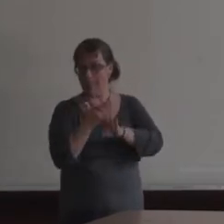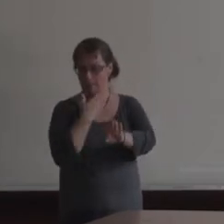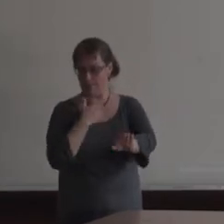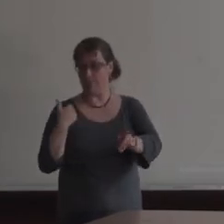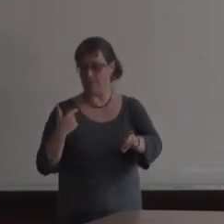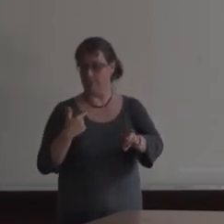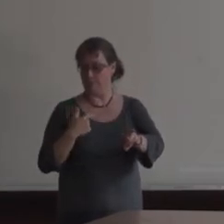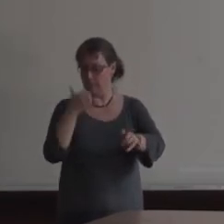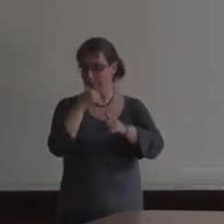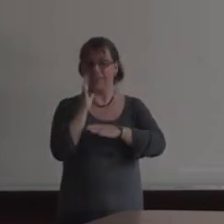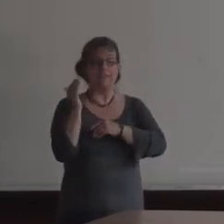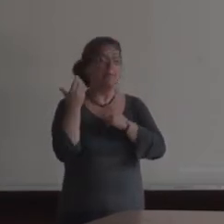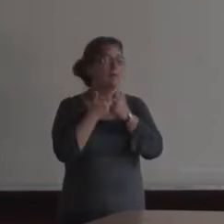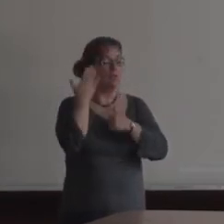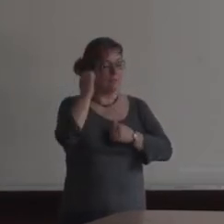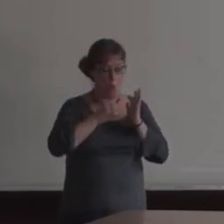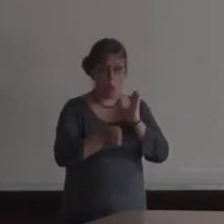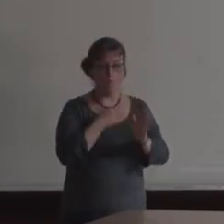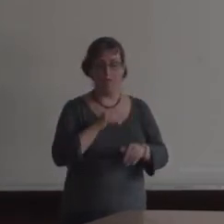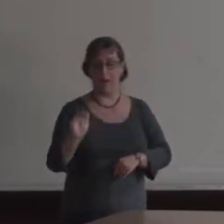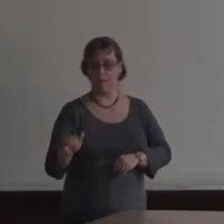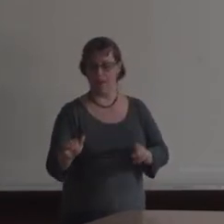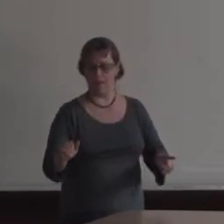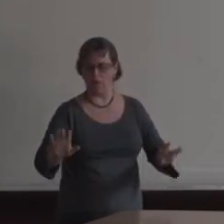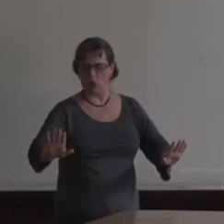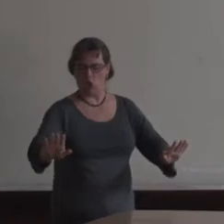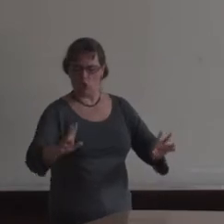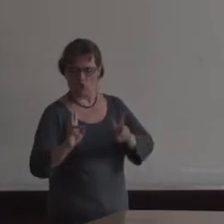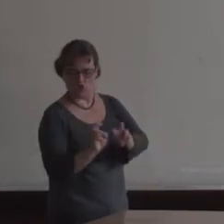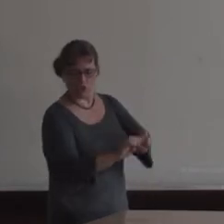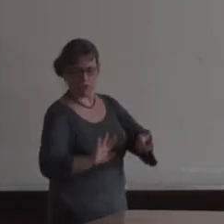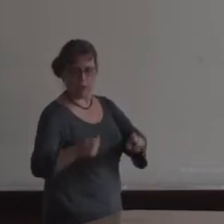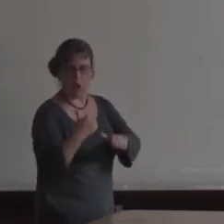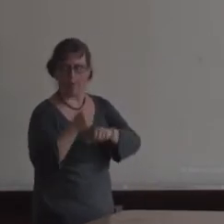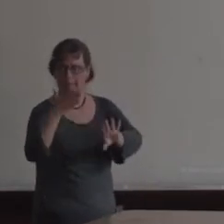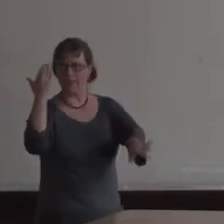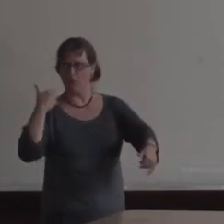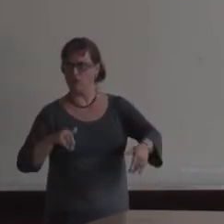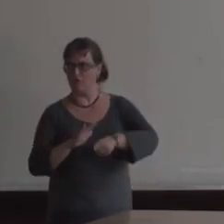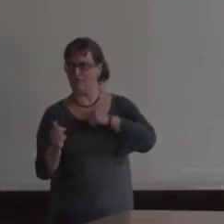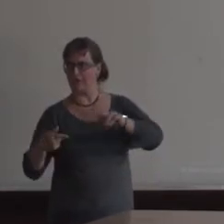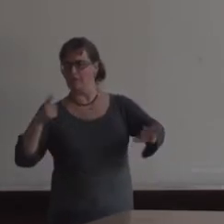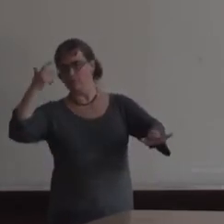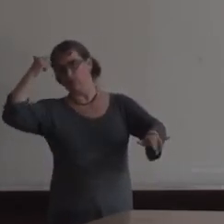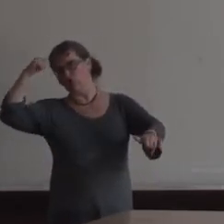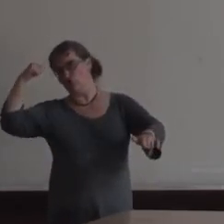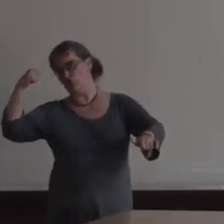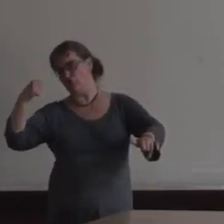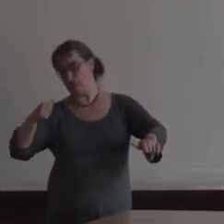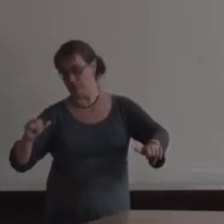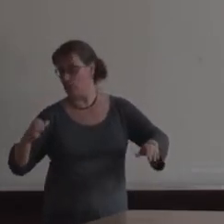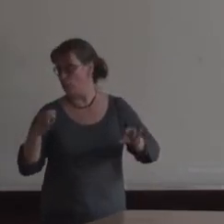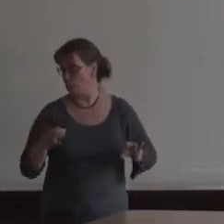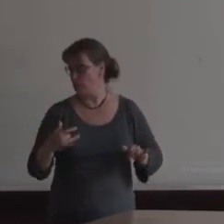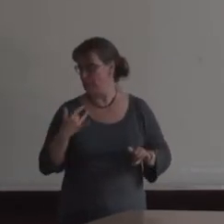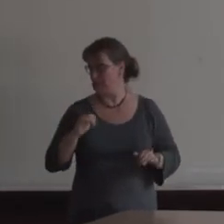trouvés par le passé. Ce qui fait que si tu le relances, il va d'abord essayer de refaire les exemples qui, par le passé, ont fait échouer. Comme ça te permet de voir si ton